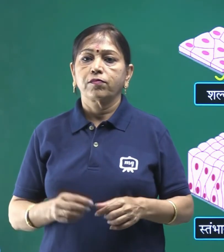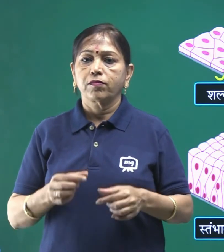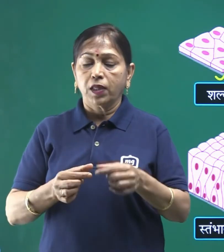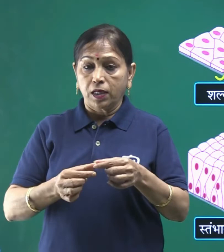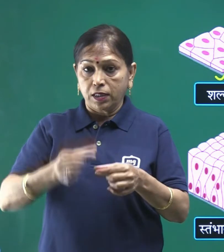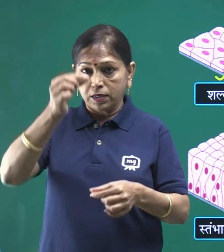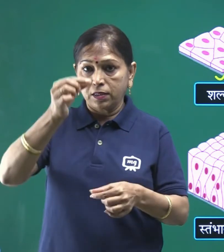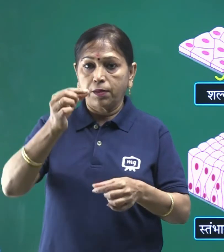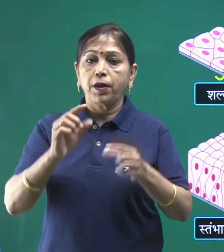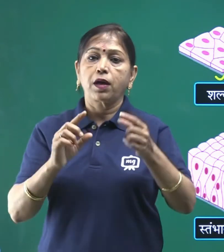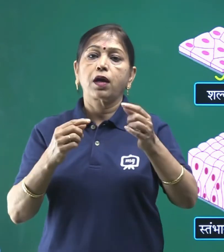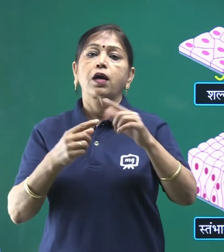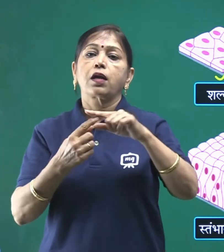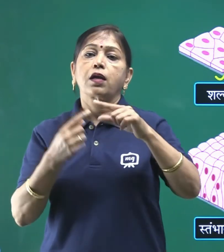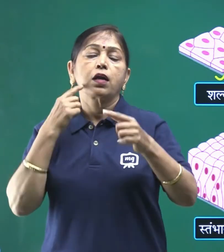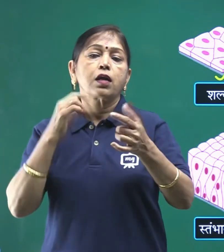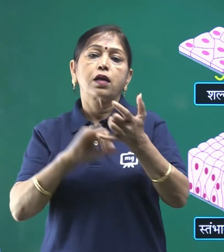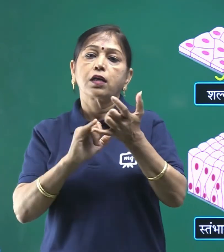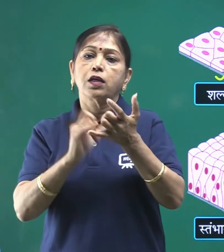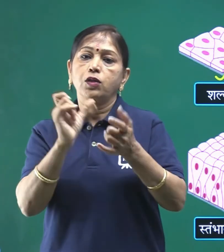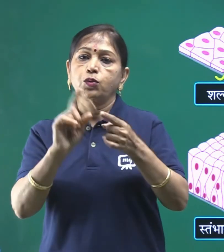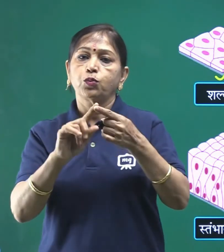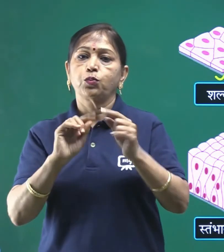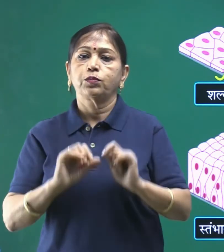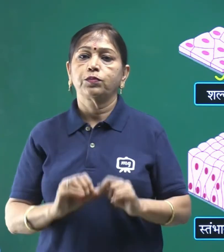स्तंभाकार ऊतक,